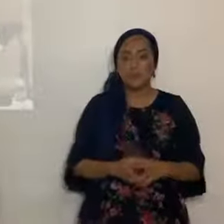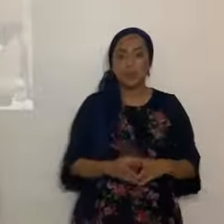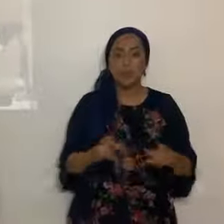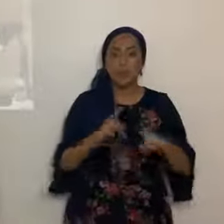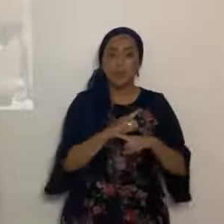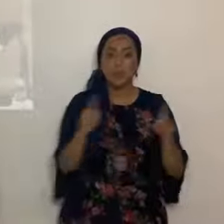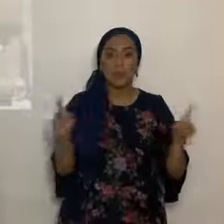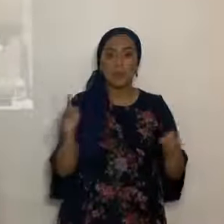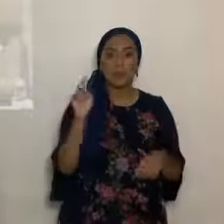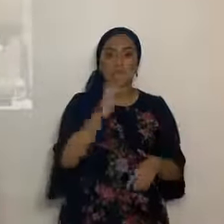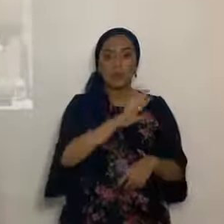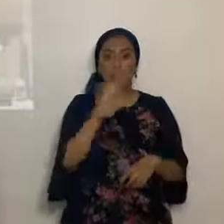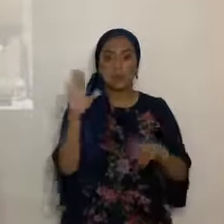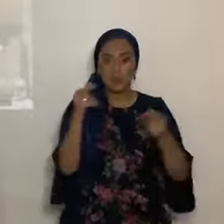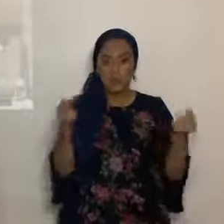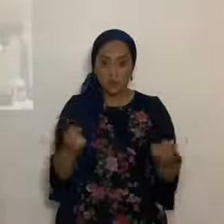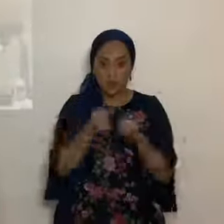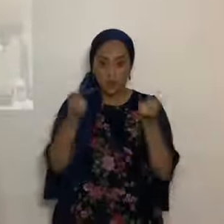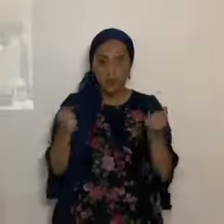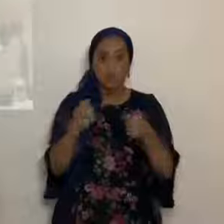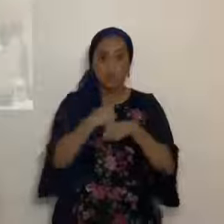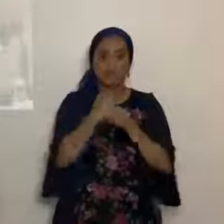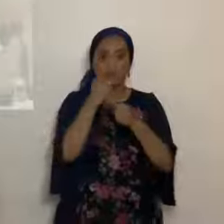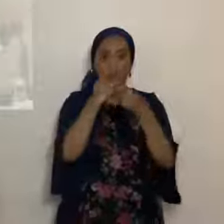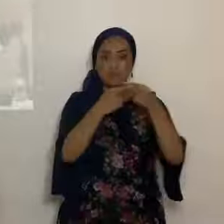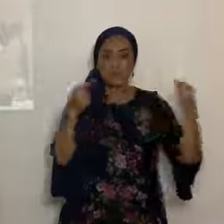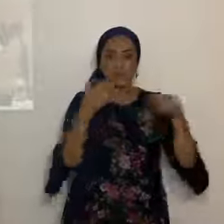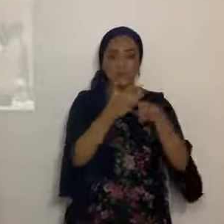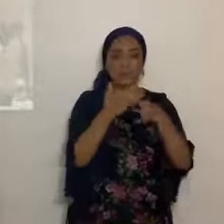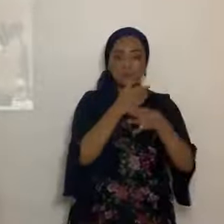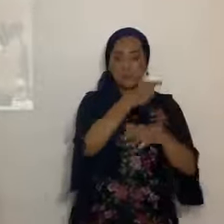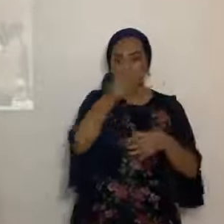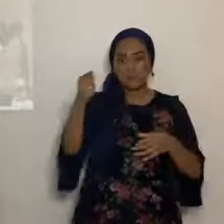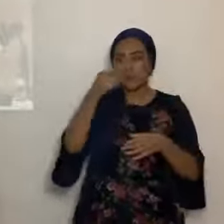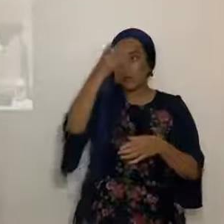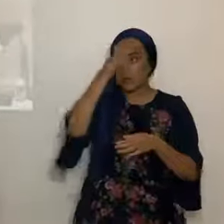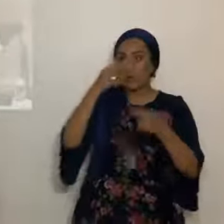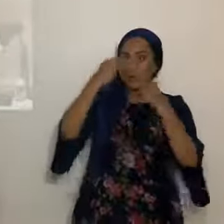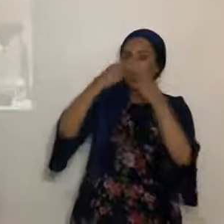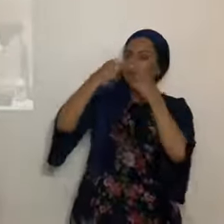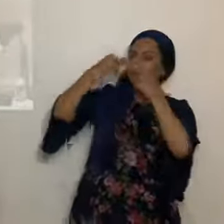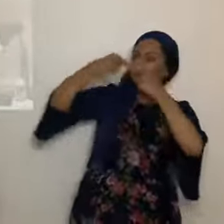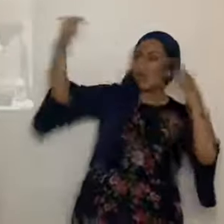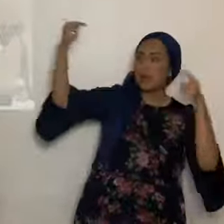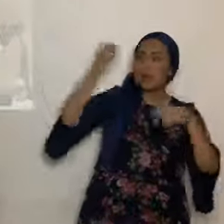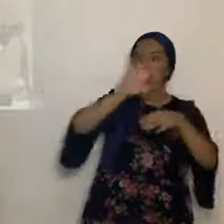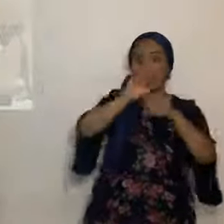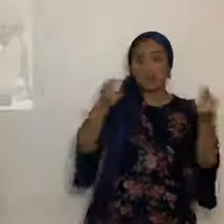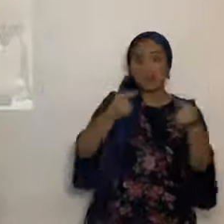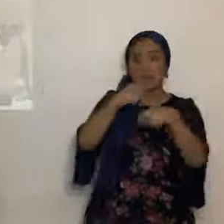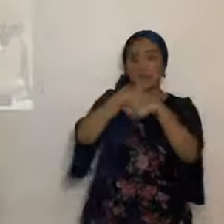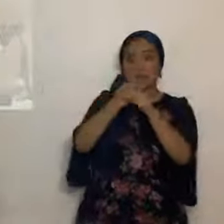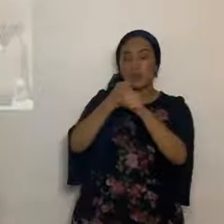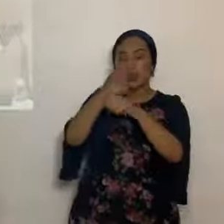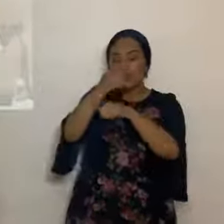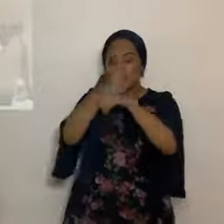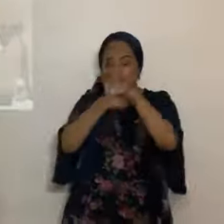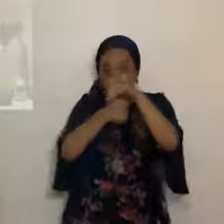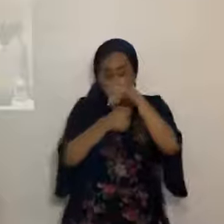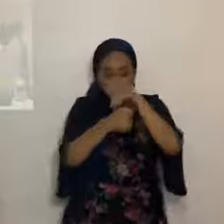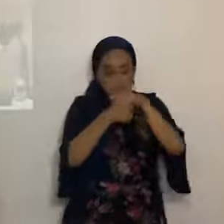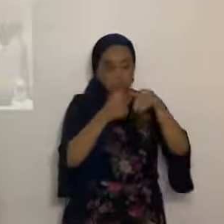Pero vuestras iniquidades han hecho división entre vosotros y vuestro Elohim, y vuestros pecados han hecho ocultar de vosotros su